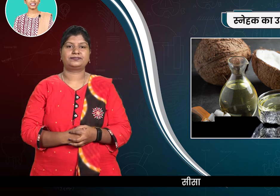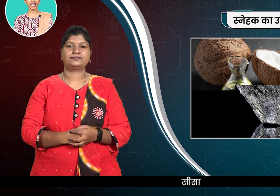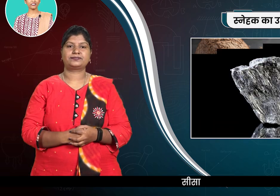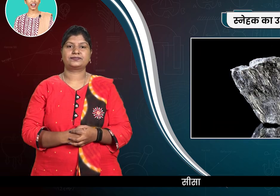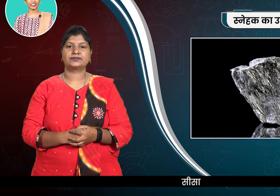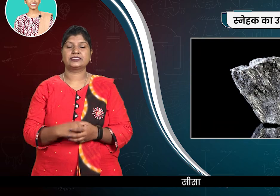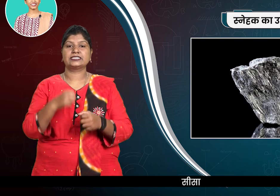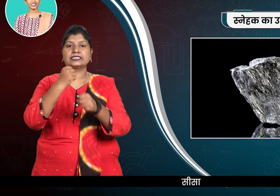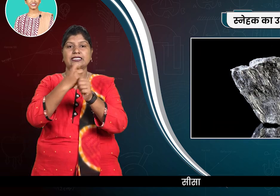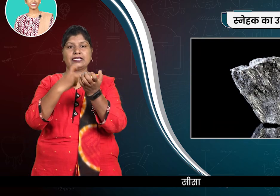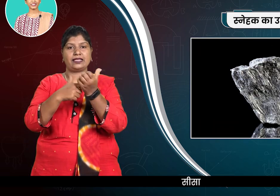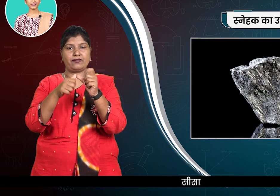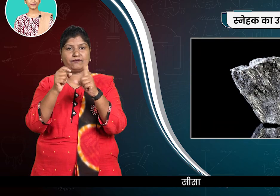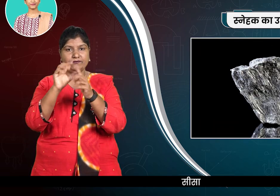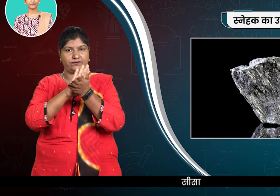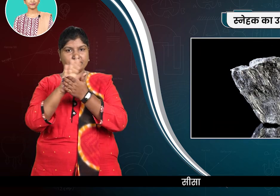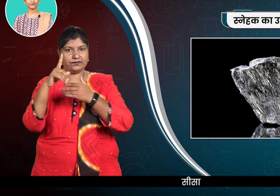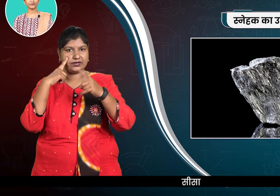सीशा,